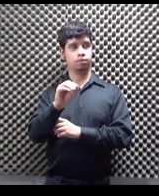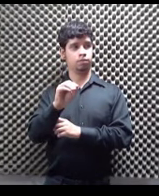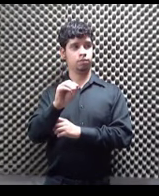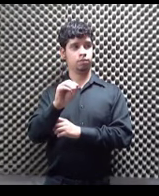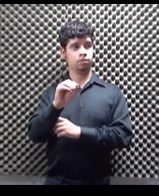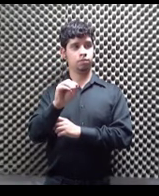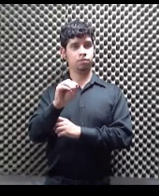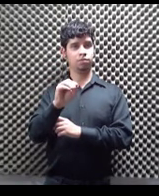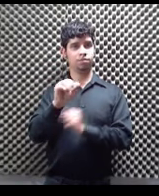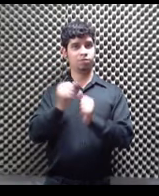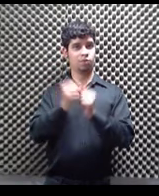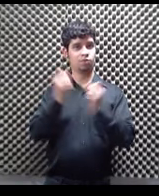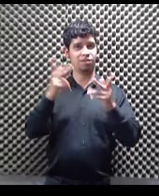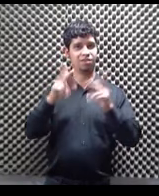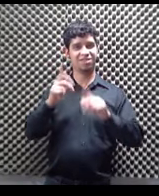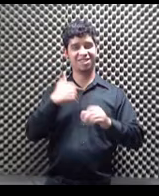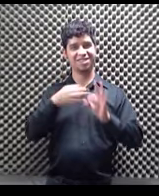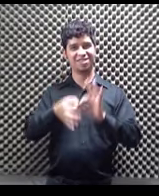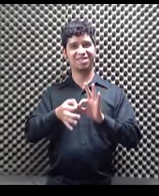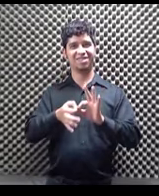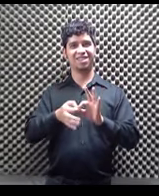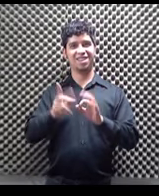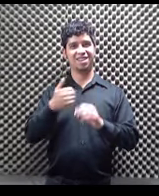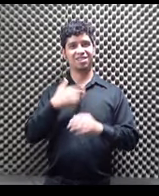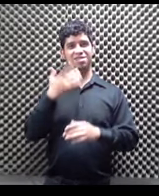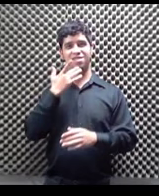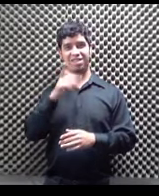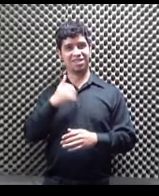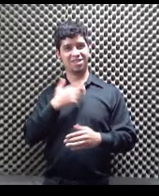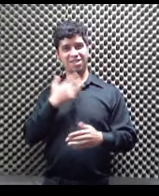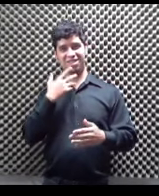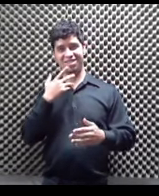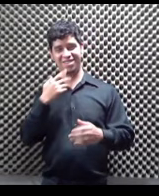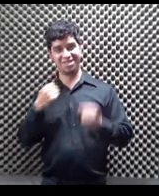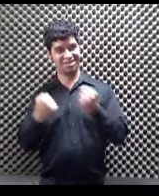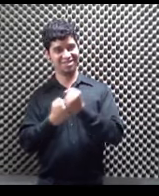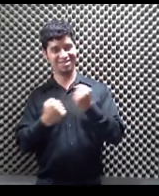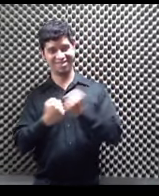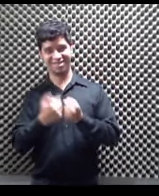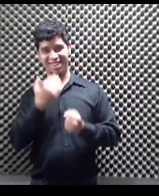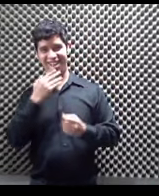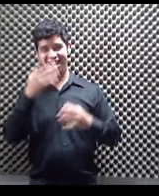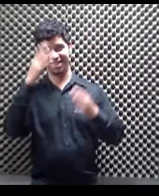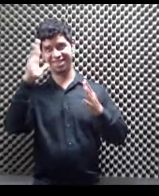Hello, hay un intérprete. Y es menos mal que lo cocinábamos solidario.